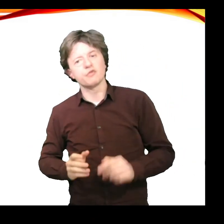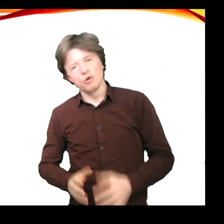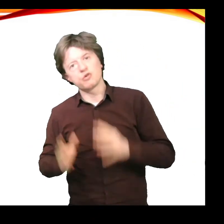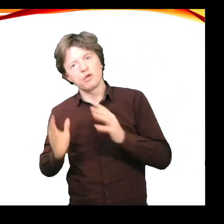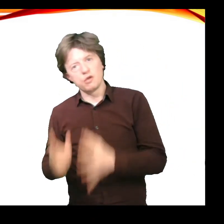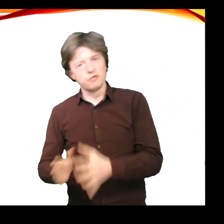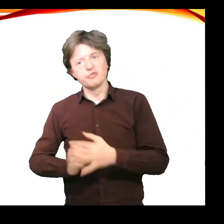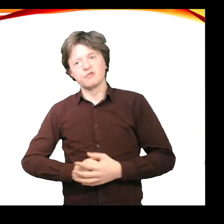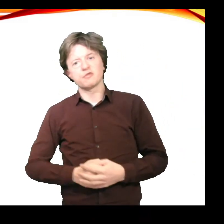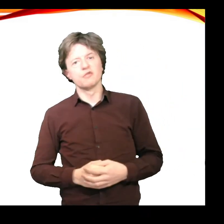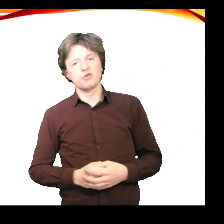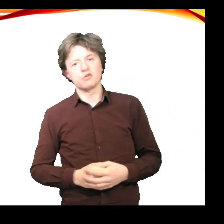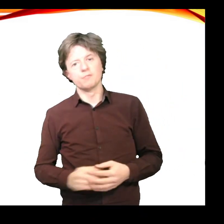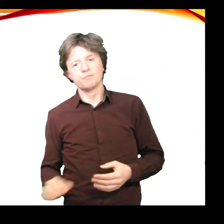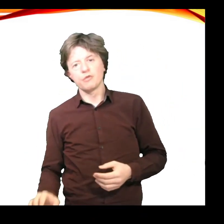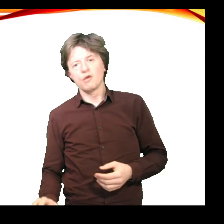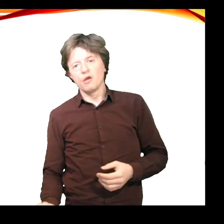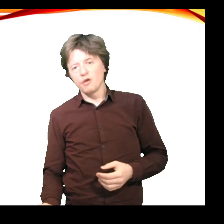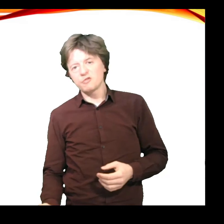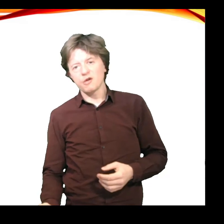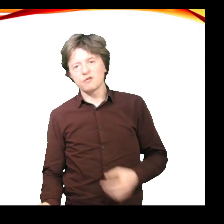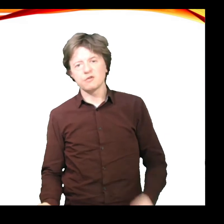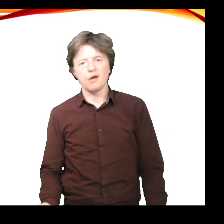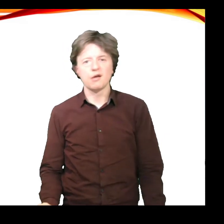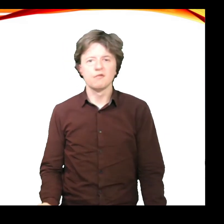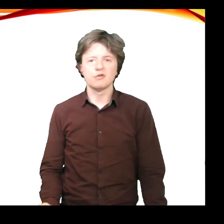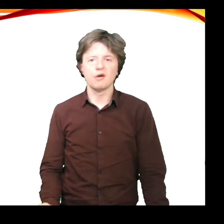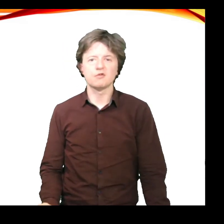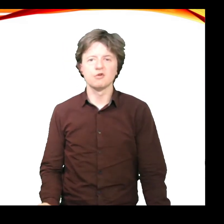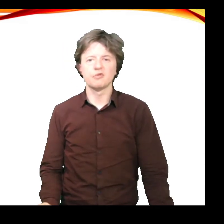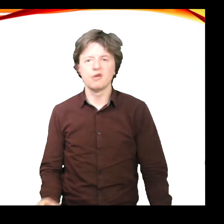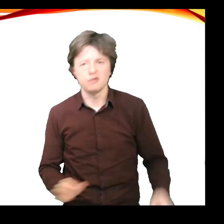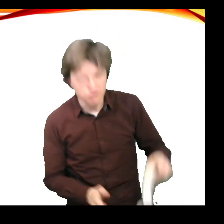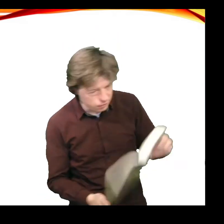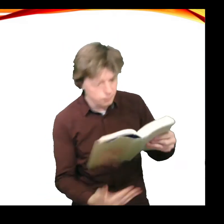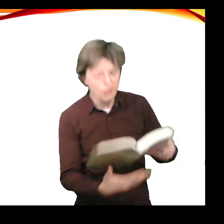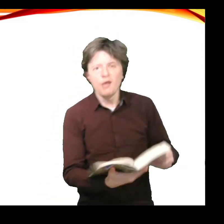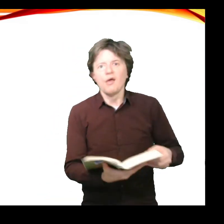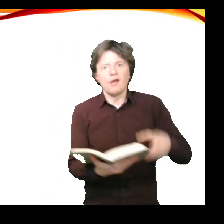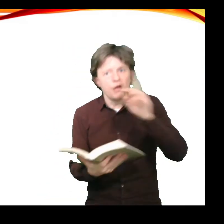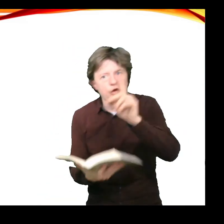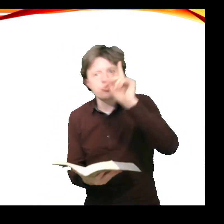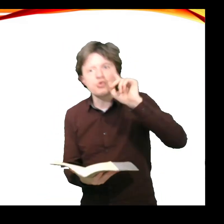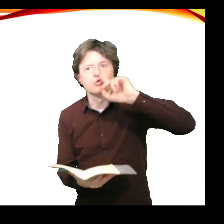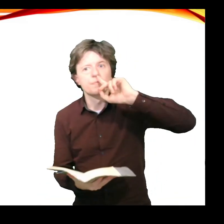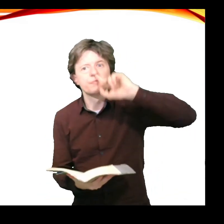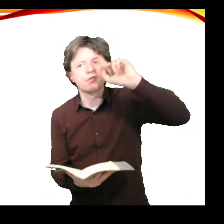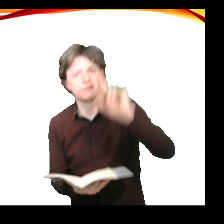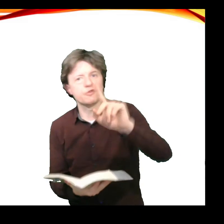ook influencer wil worden. Luister maar eens naar wat Johannes over Jezus zegt. En luister goed naar de toon